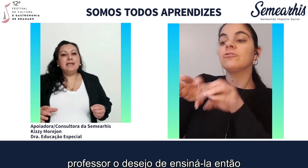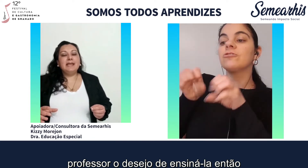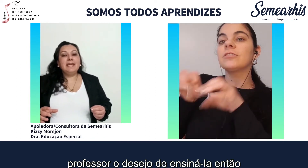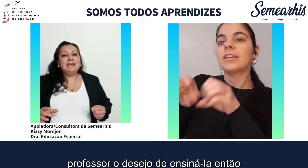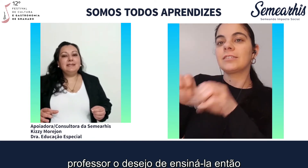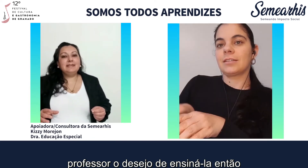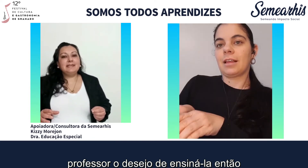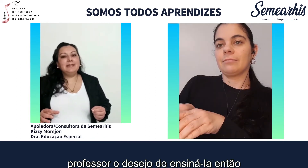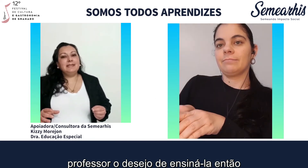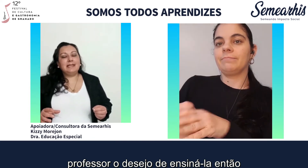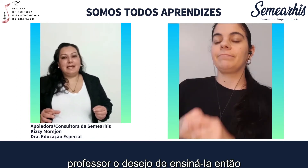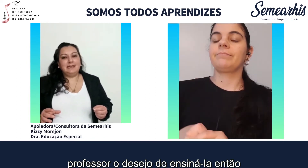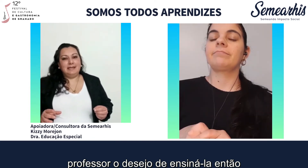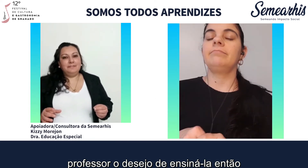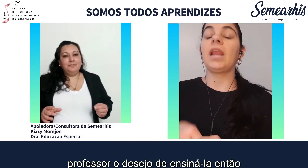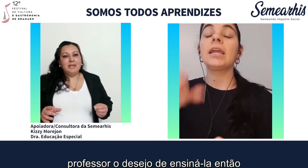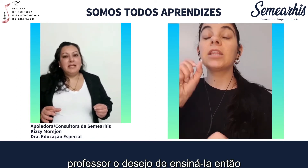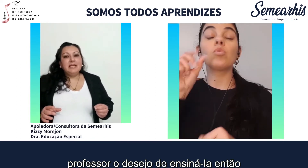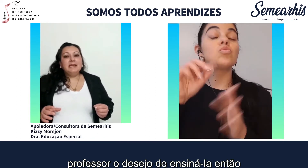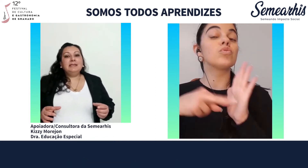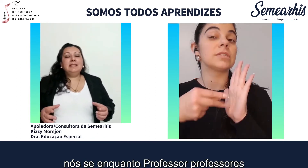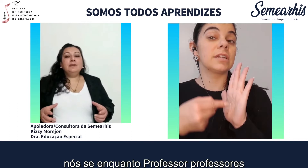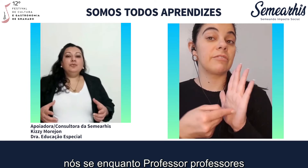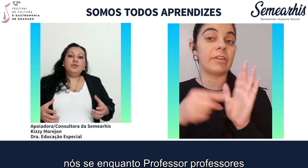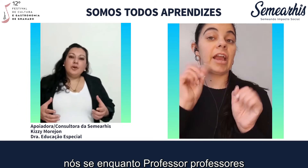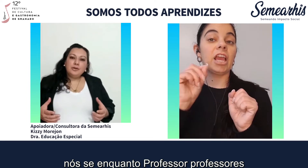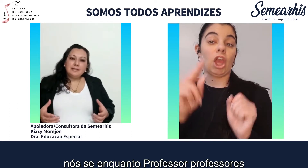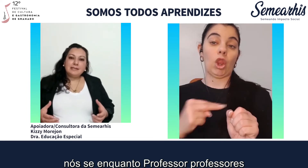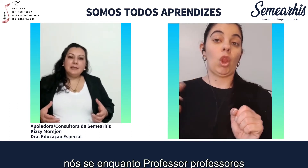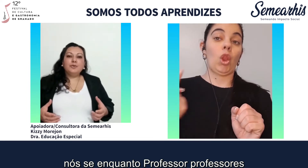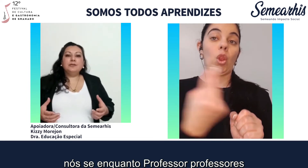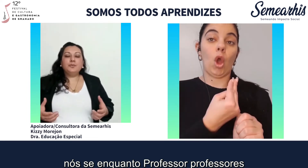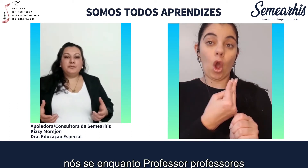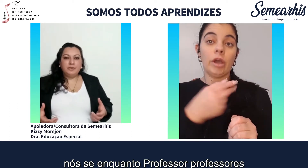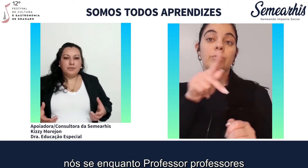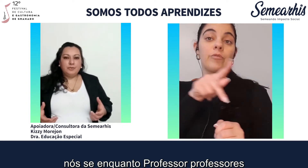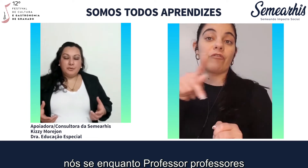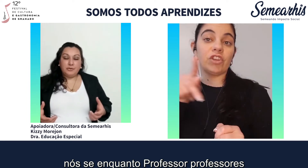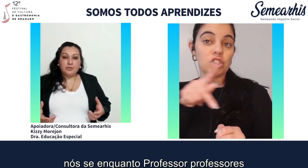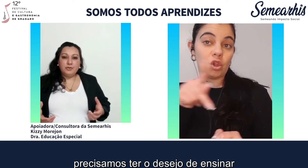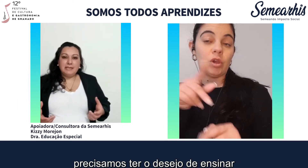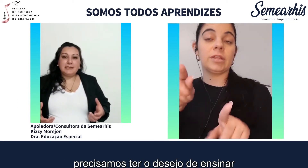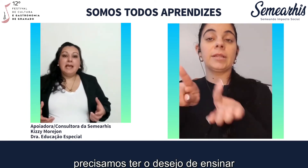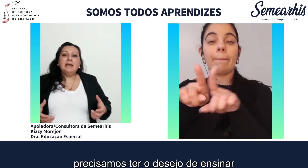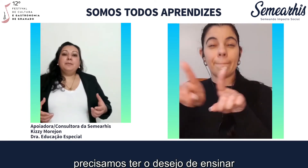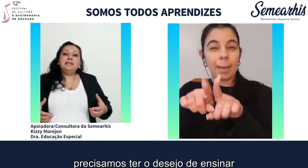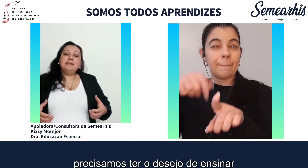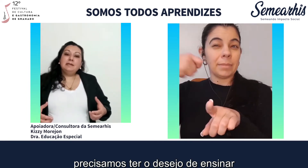desejo de ensiná-la. Então, nós, enquanto